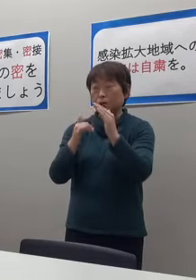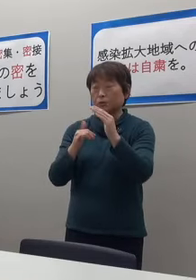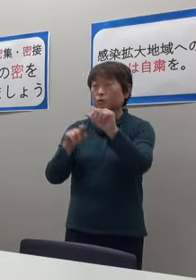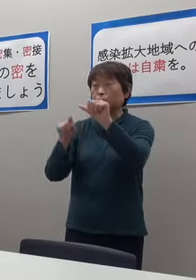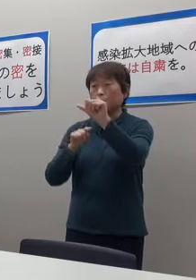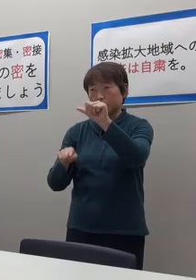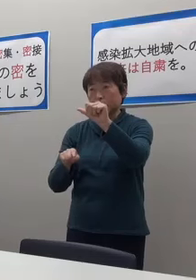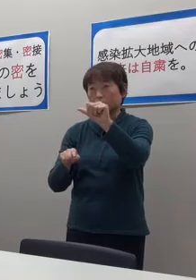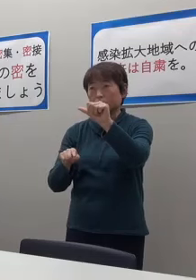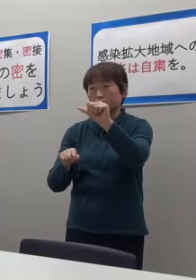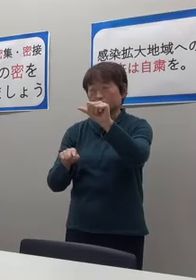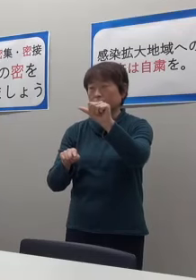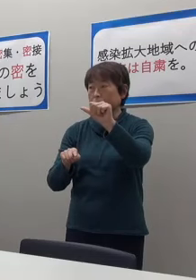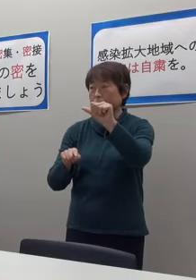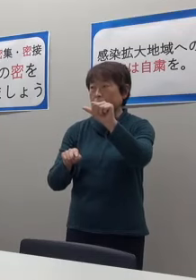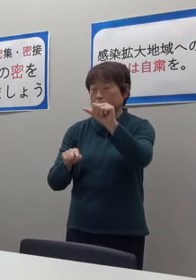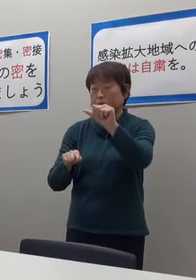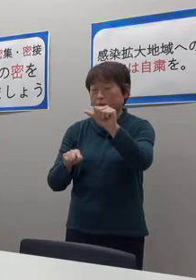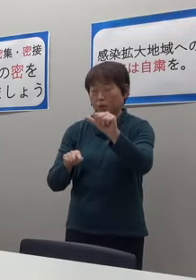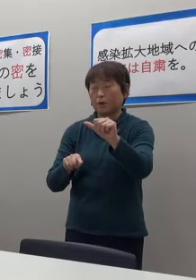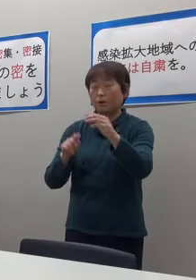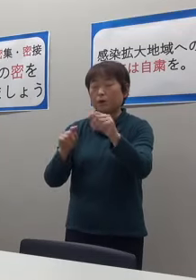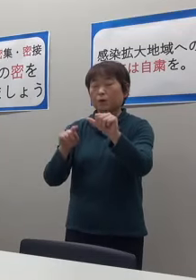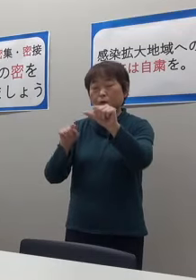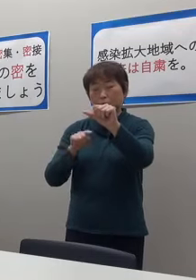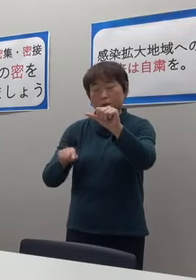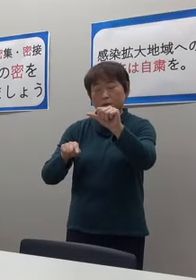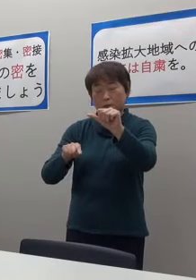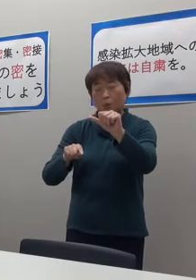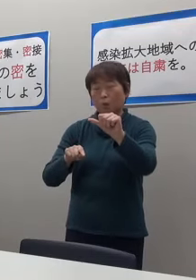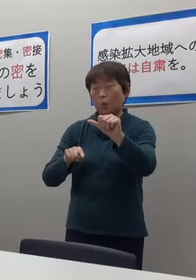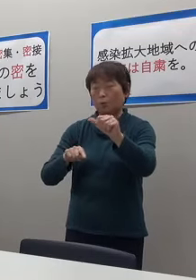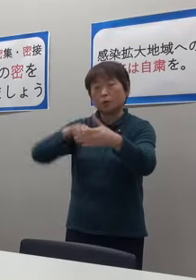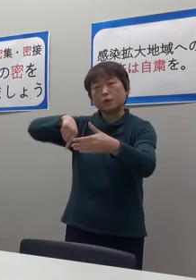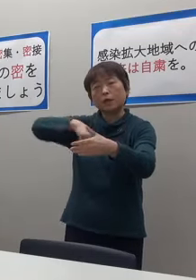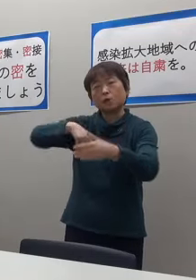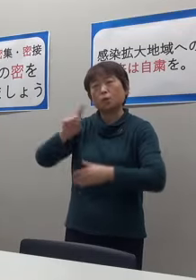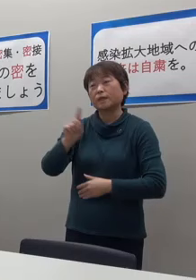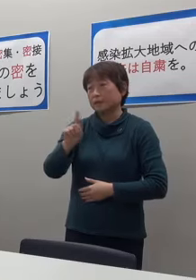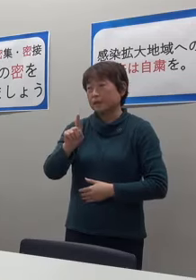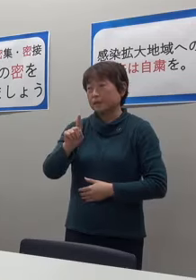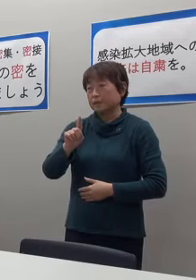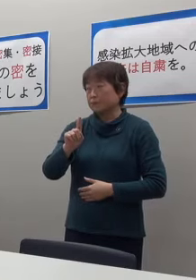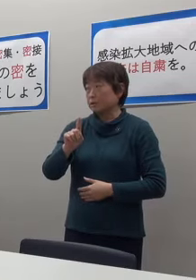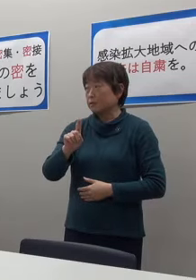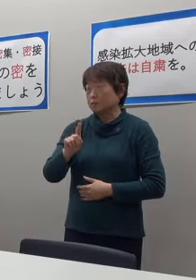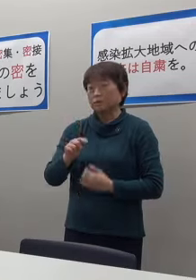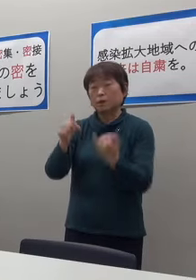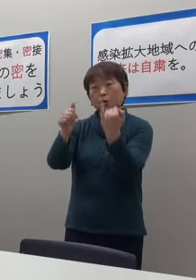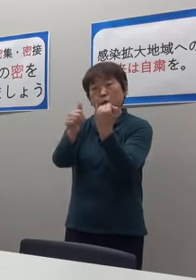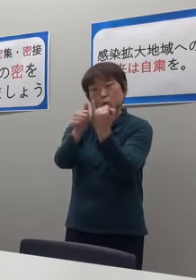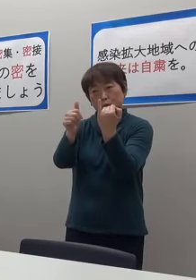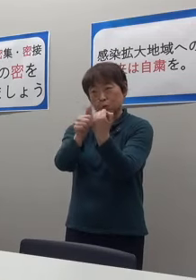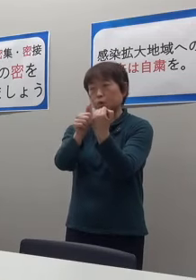ゃるだろうということは分かるんですけど、子供、兄弟ですね、これ3人兄弟という理解ですか、それとも